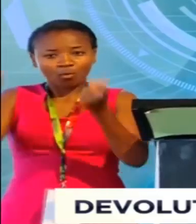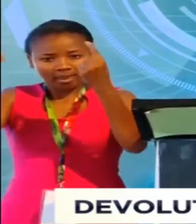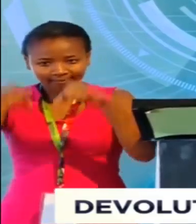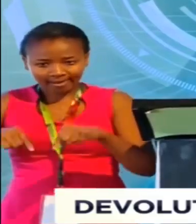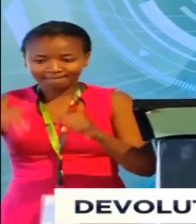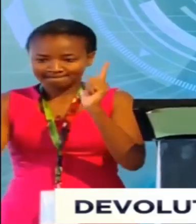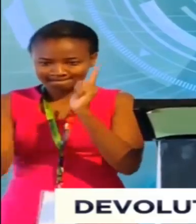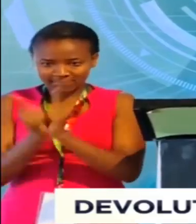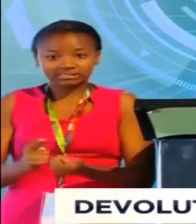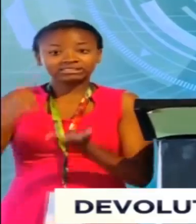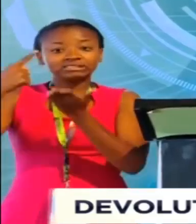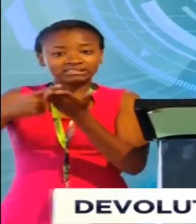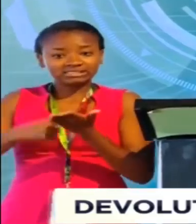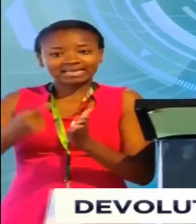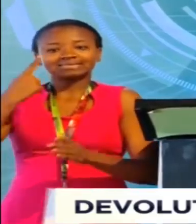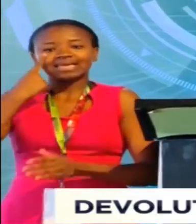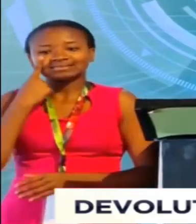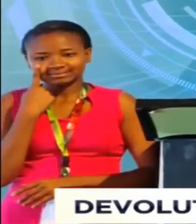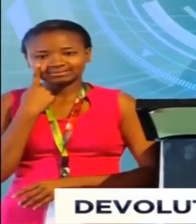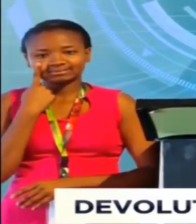tujadiliane na tujue vile